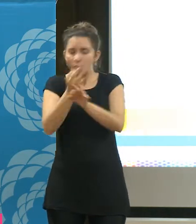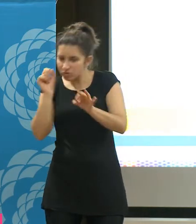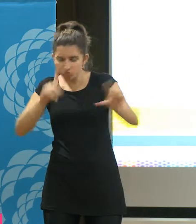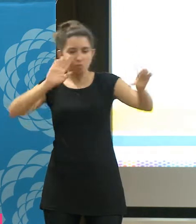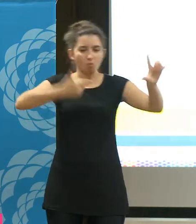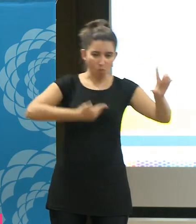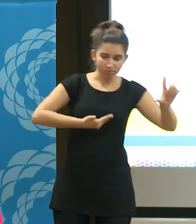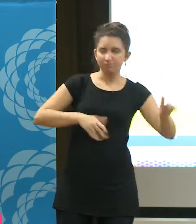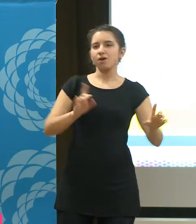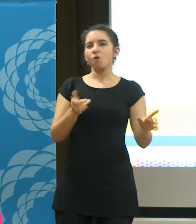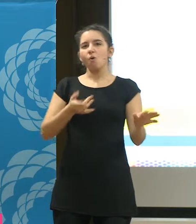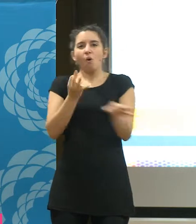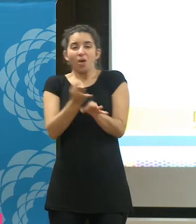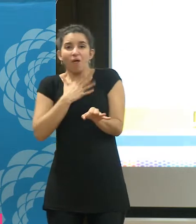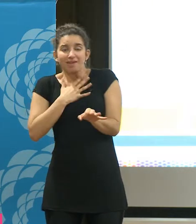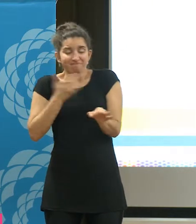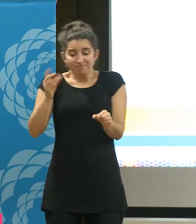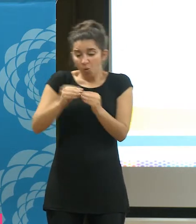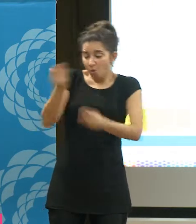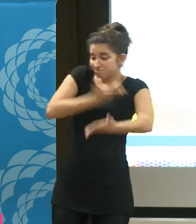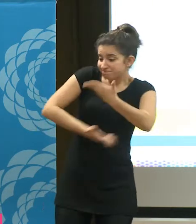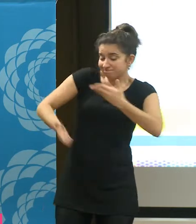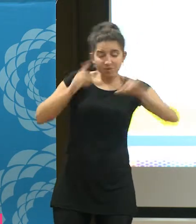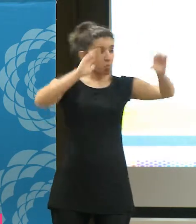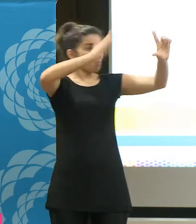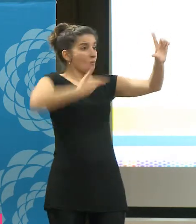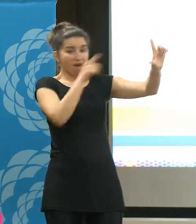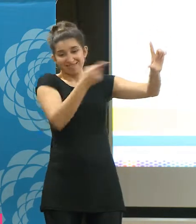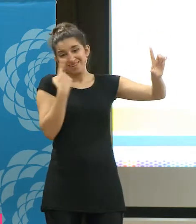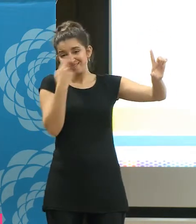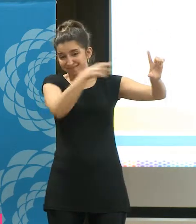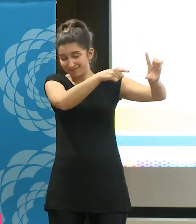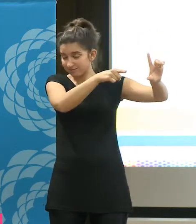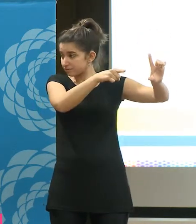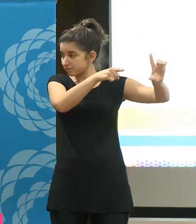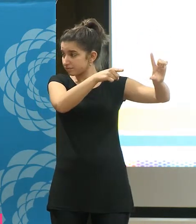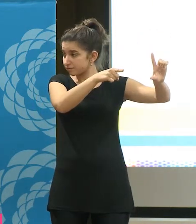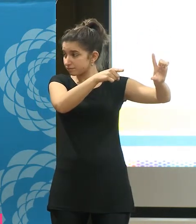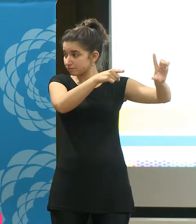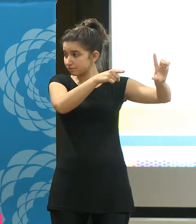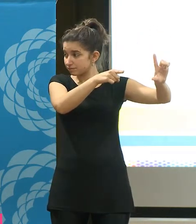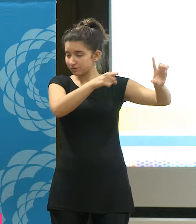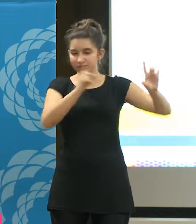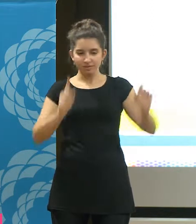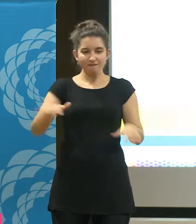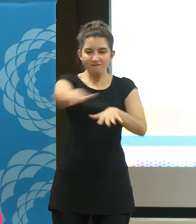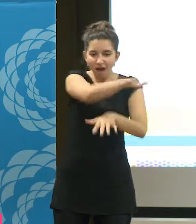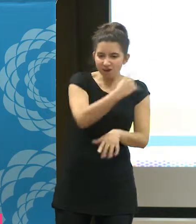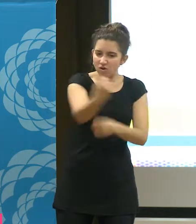experiencias con los grupos de amigos y la misma cantidad también desearían poder mostrar la realidad de los barrios en que